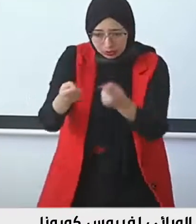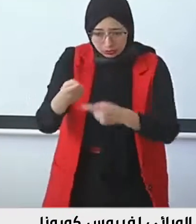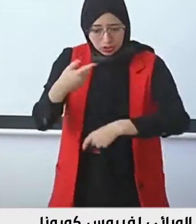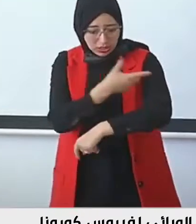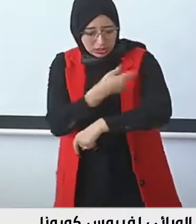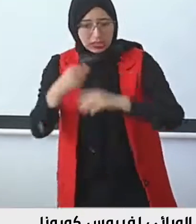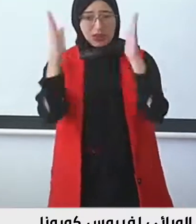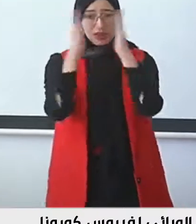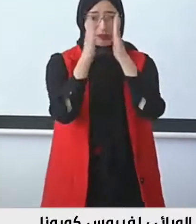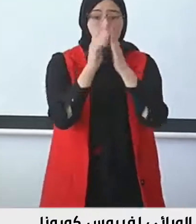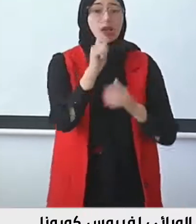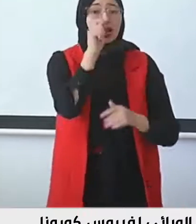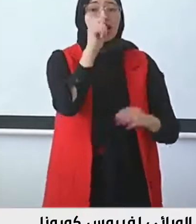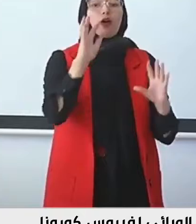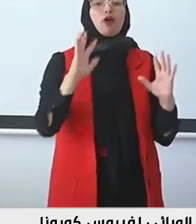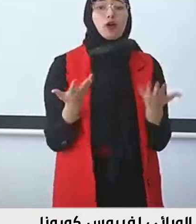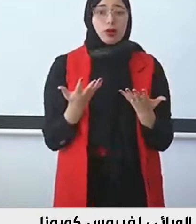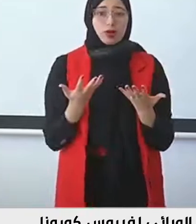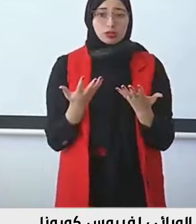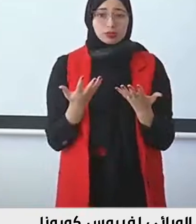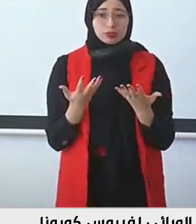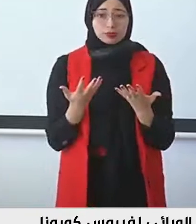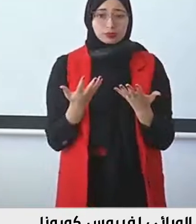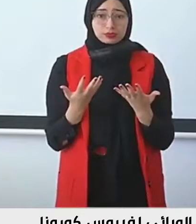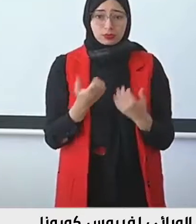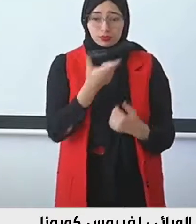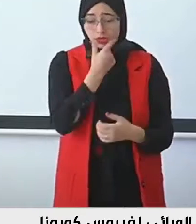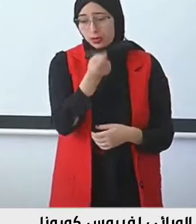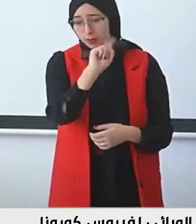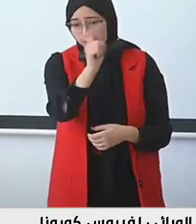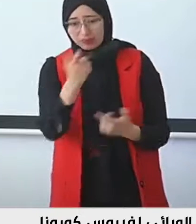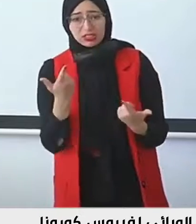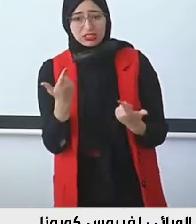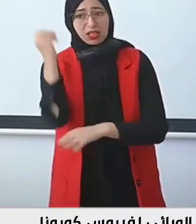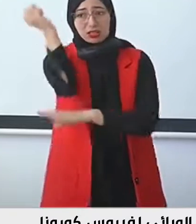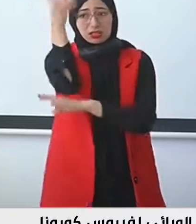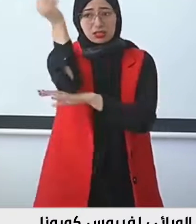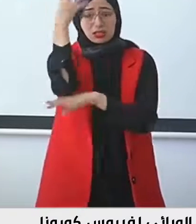بالتحاليل في المنازل مع فرق التدخل السريع اللي هما نتاع السامي.